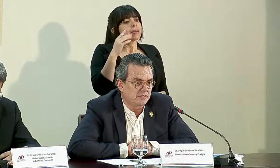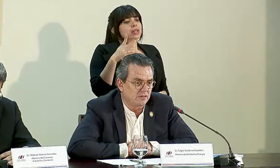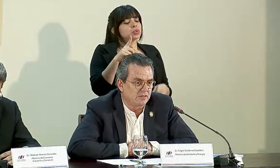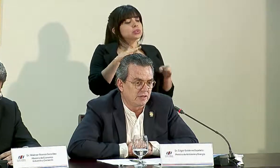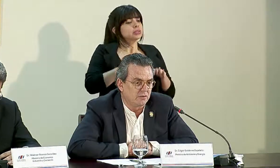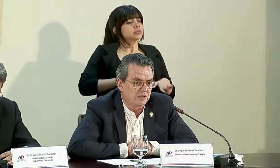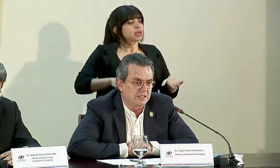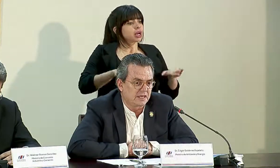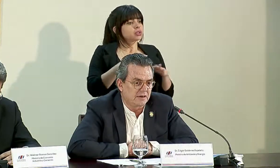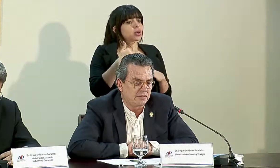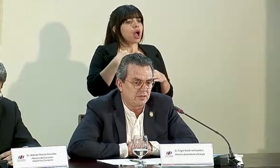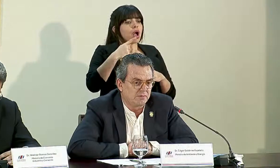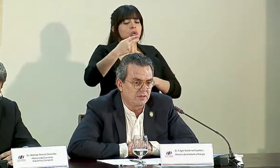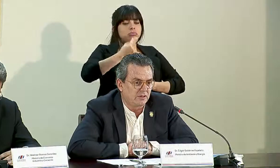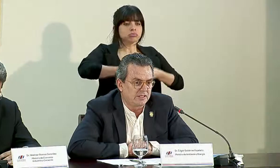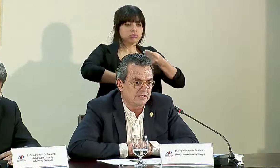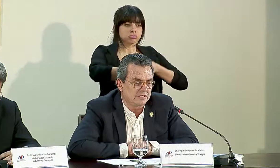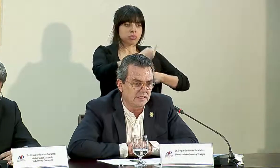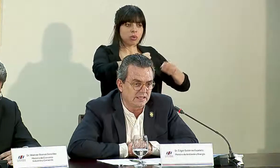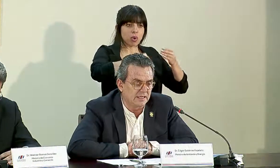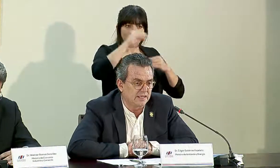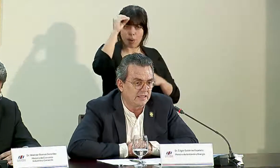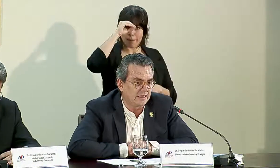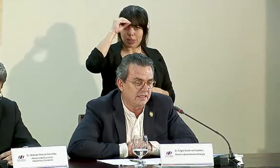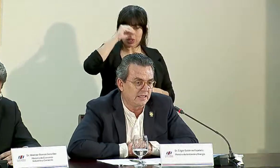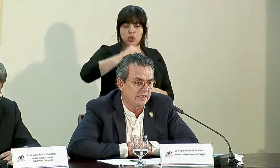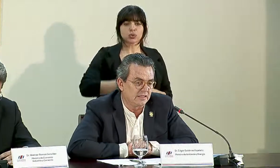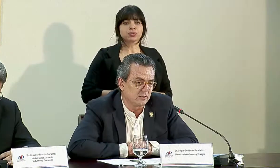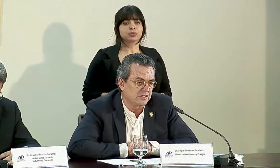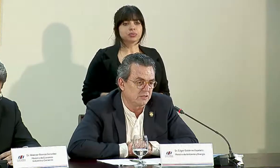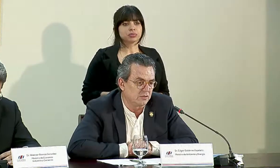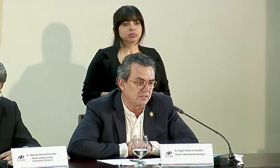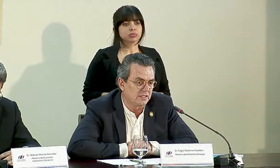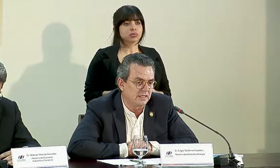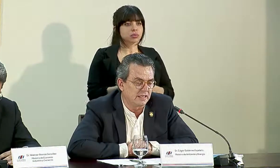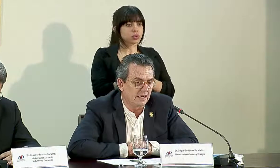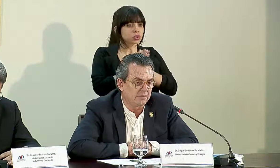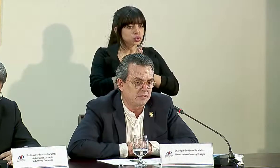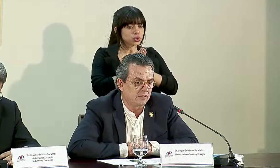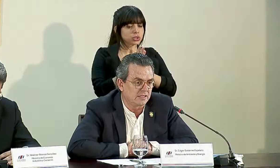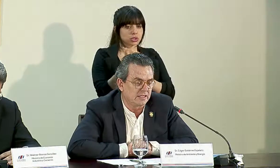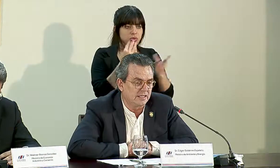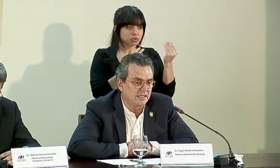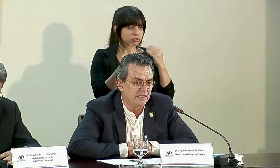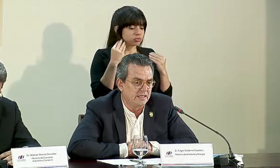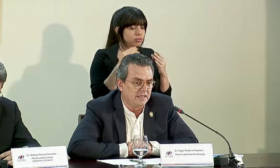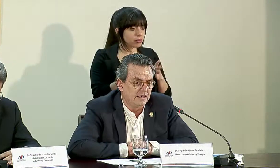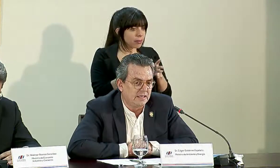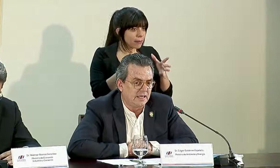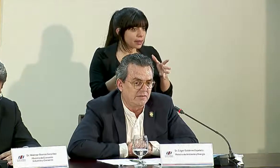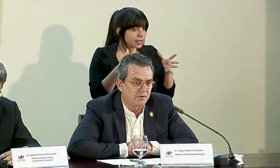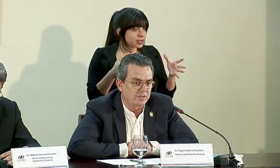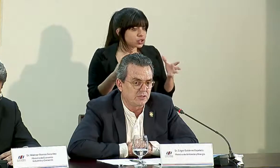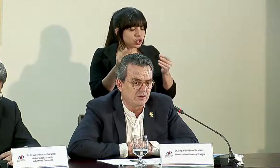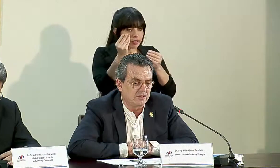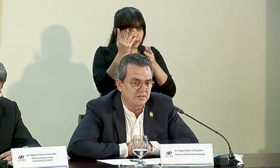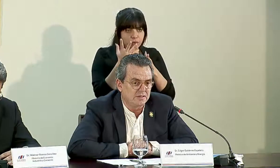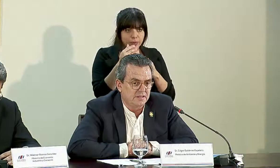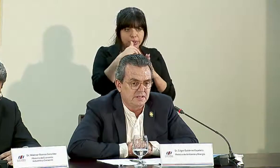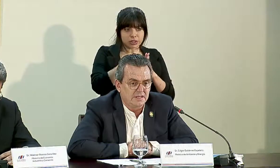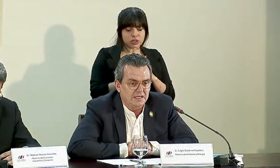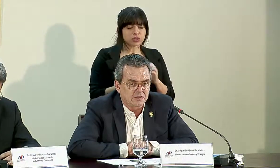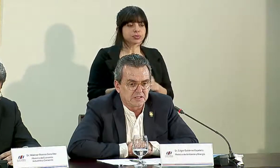un espacio donde hubo un intercambio de opiniones y de solicitudes de ampliación de